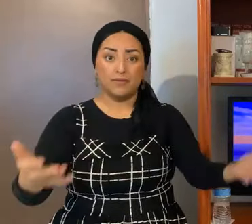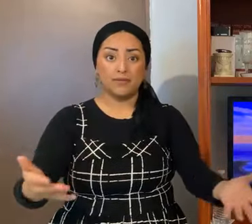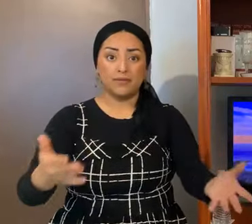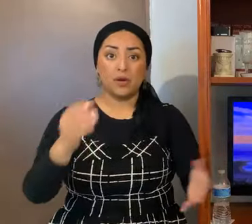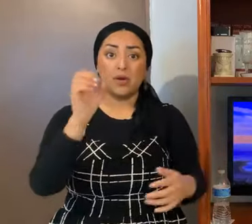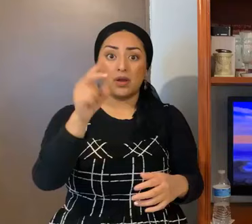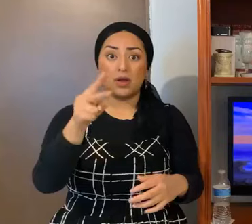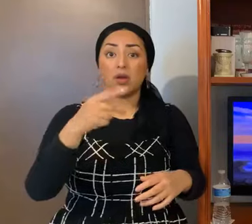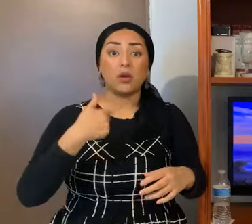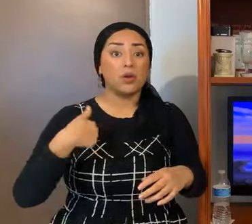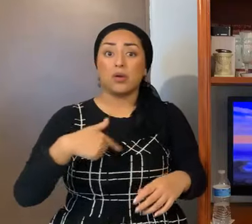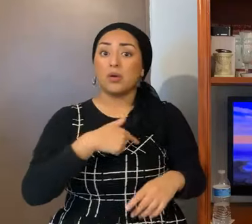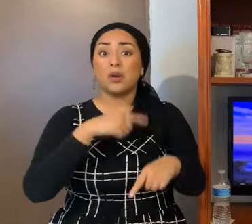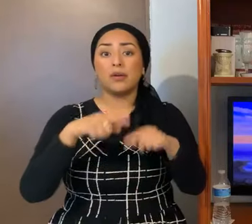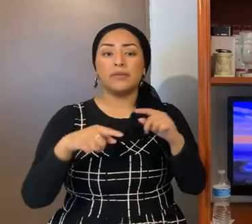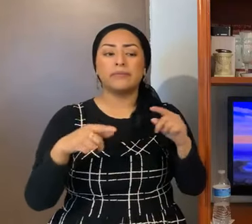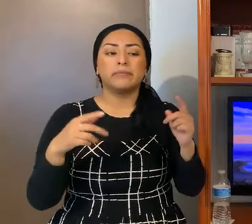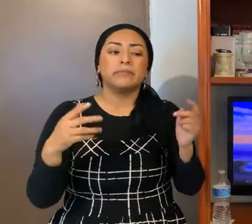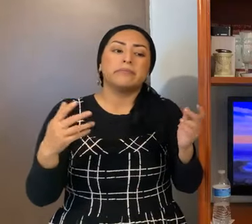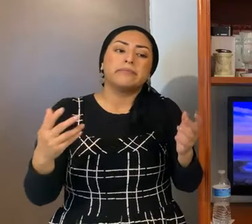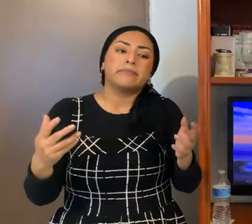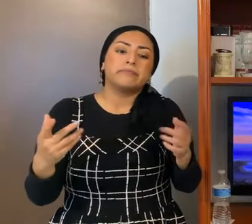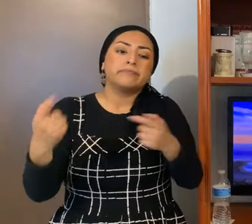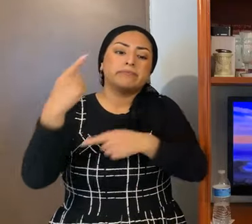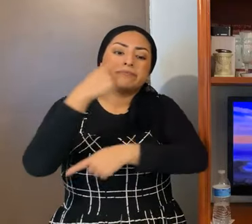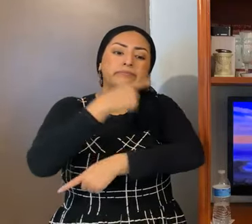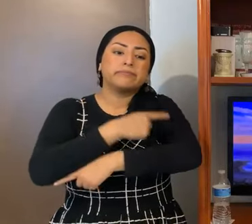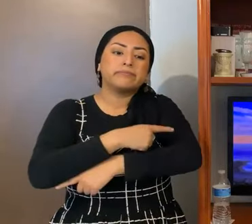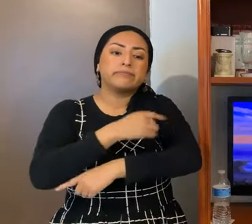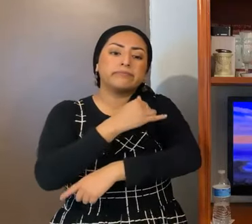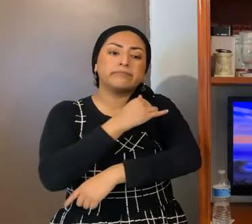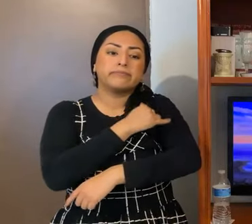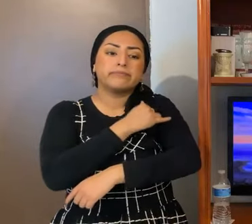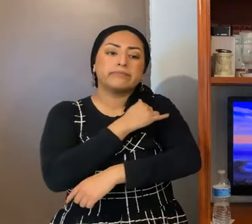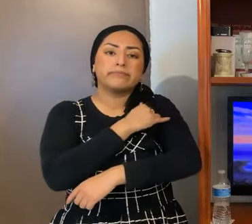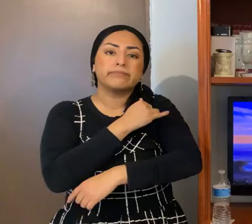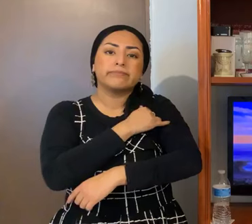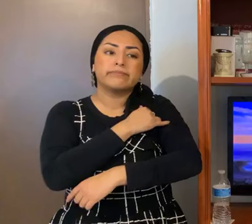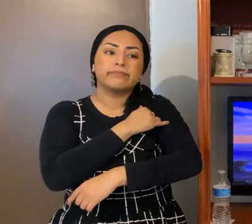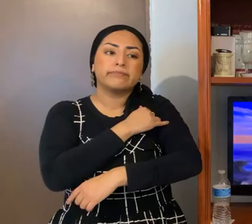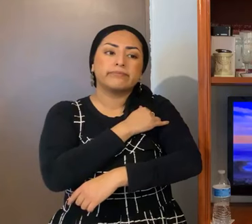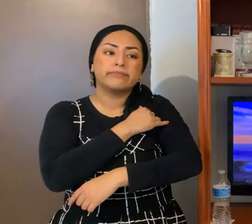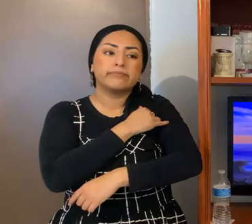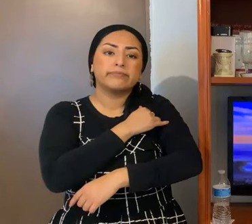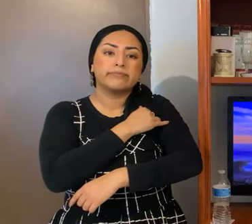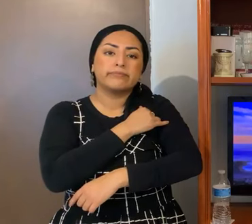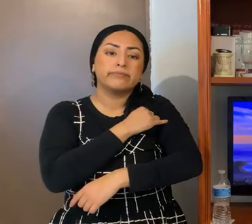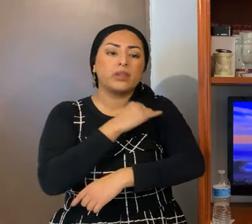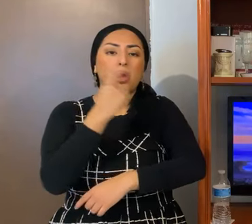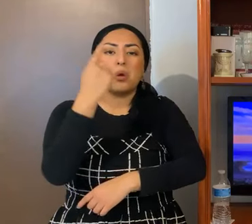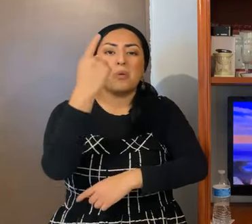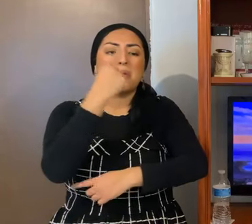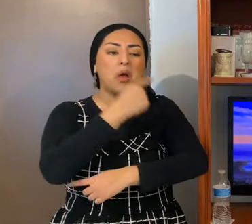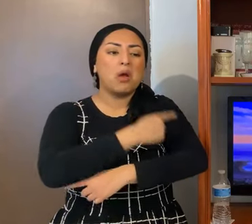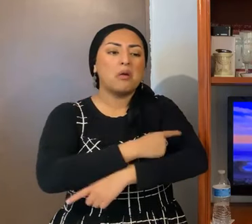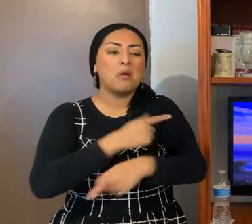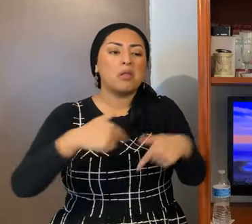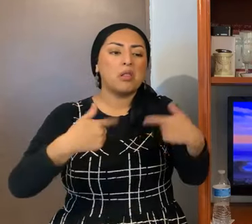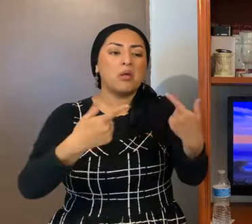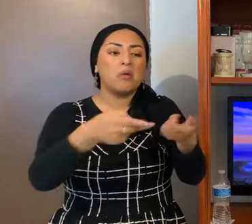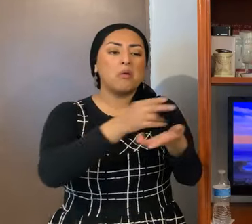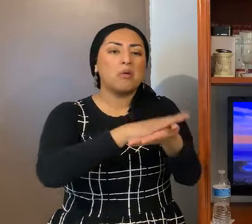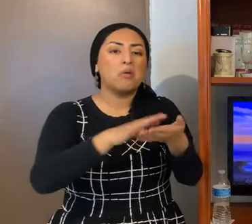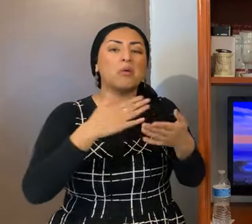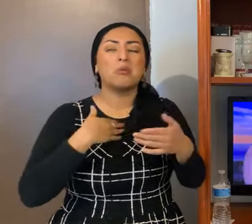hermanos. No podemos nosotros decir, bueno, Yom Kippur, todo lo que tenía que cuidarse Aarón, a mí ya no me importa, y entonces yo